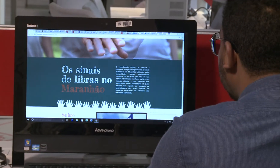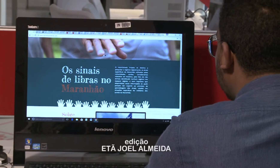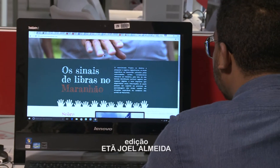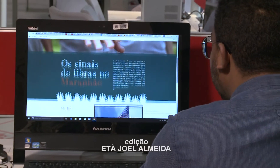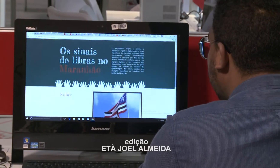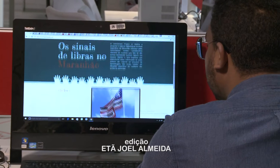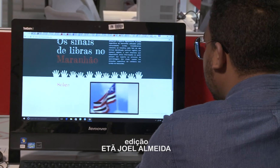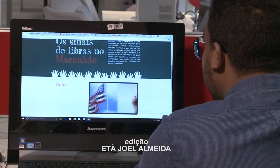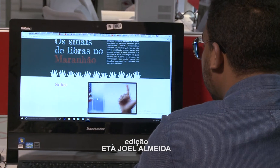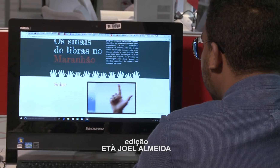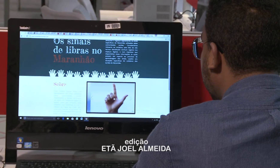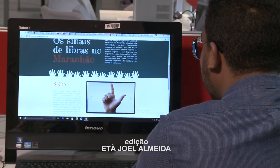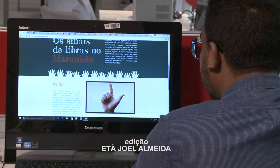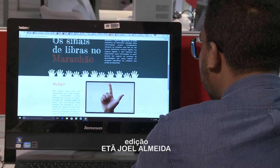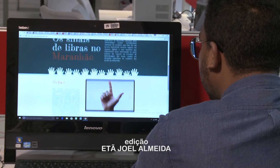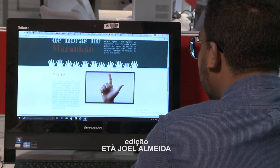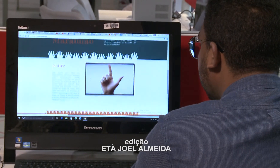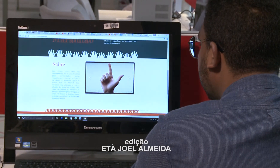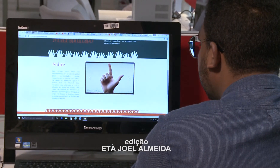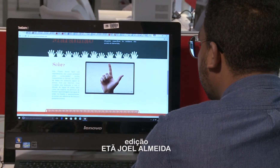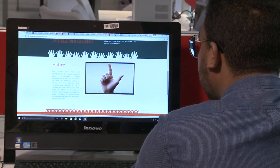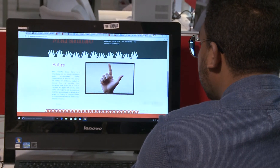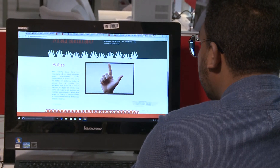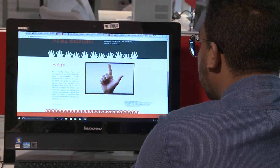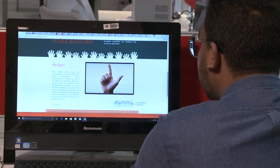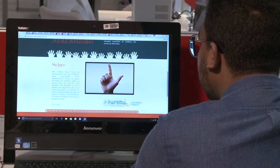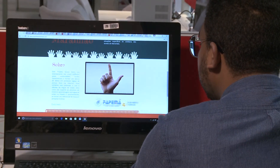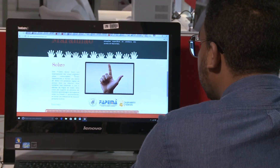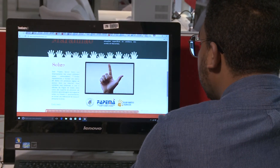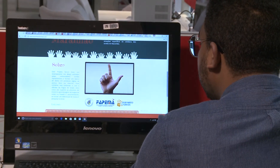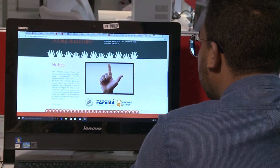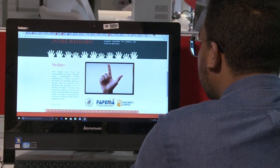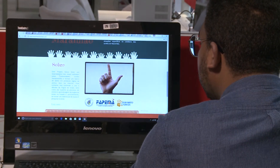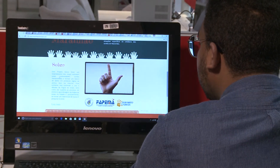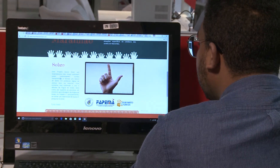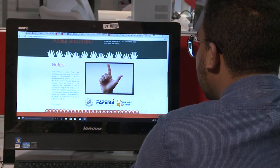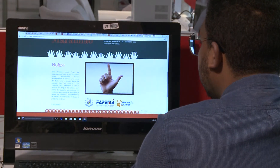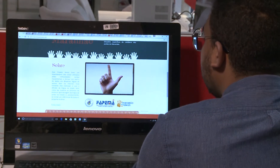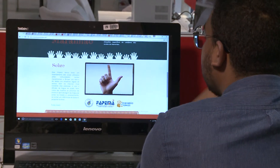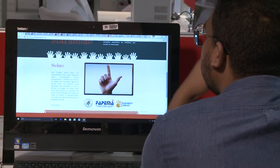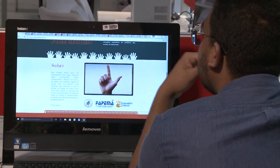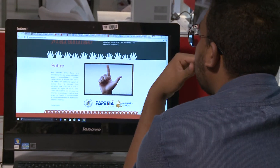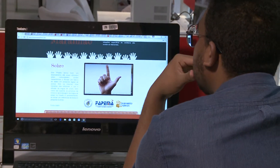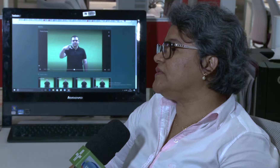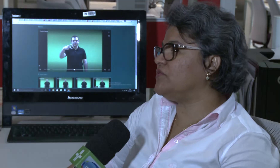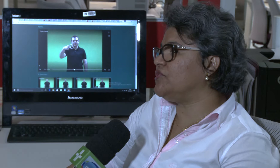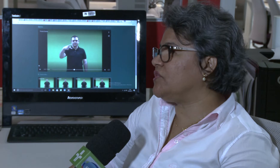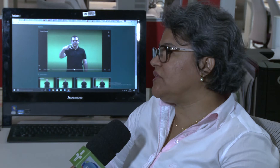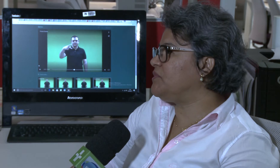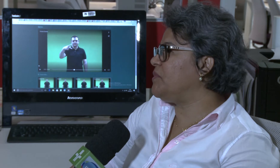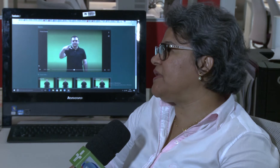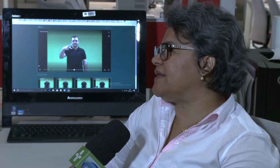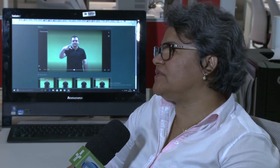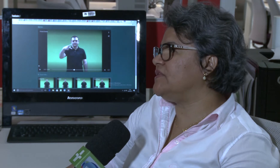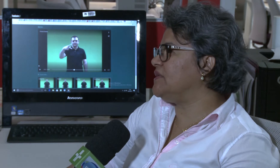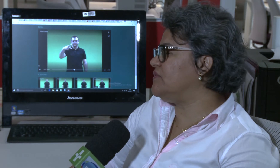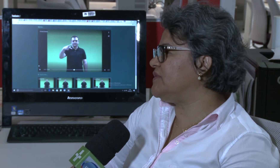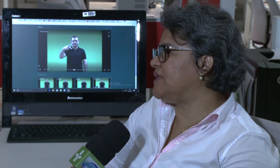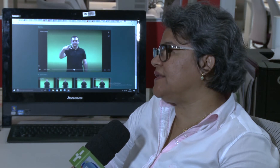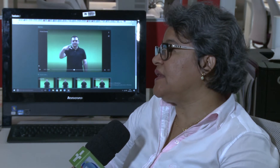e da internet surgiu uma nova dimensão de possibilidades comunicativas dos surdos nós temos publicações em língua de sinais